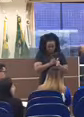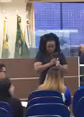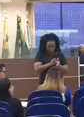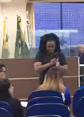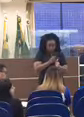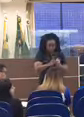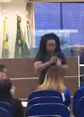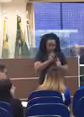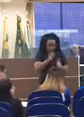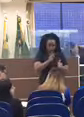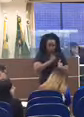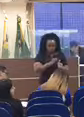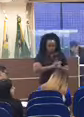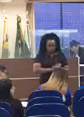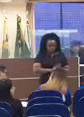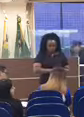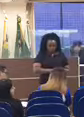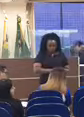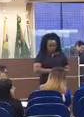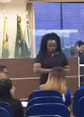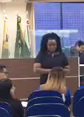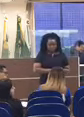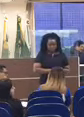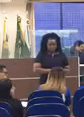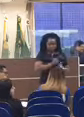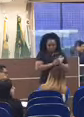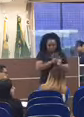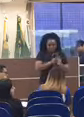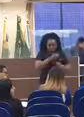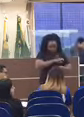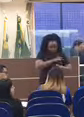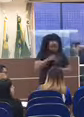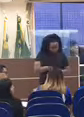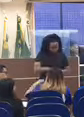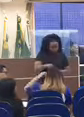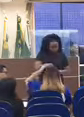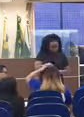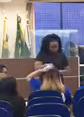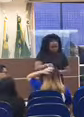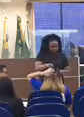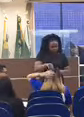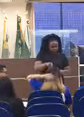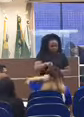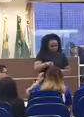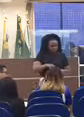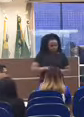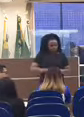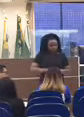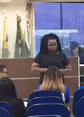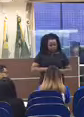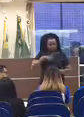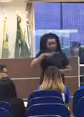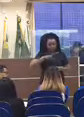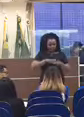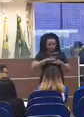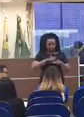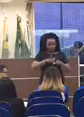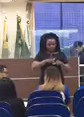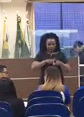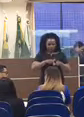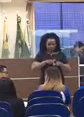que querem assistir. Hoje, infelizmente, chove bastante, né? Então o público não vai ser tão grande, mas a gente acredita